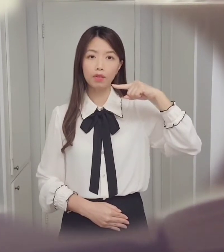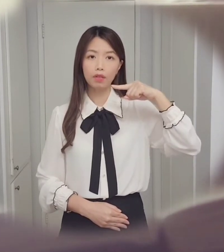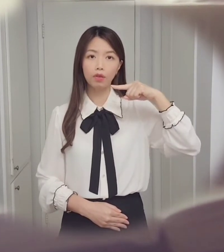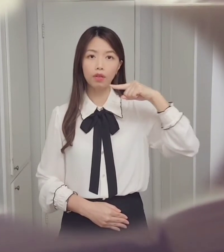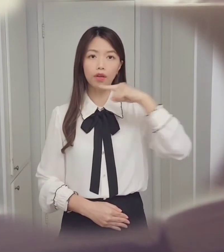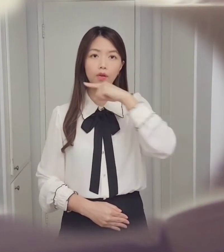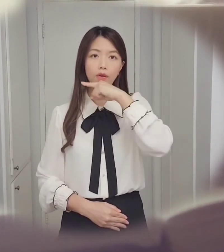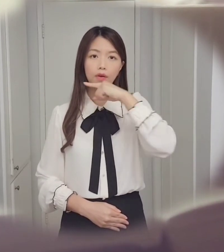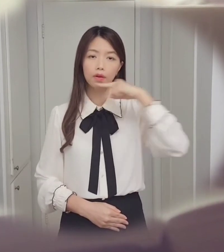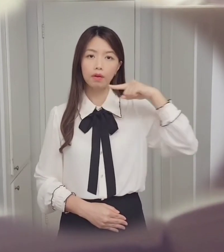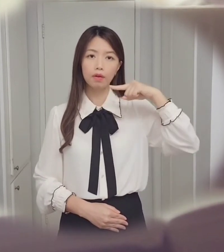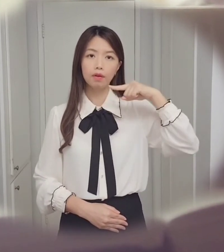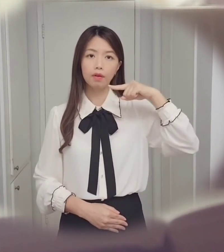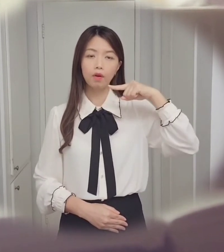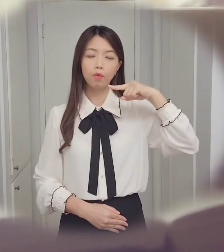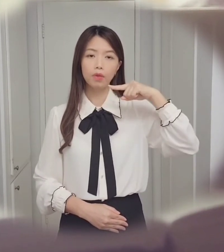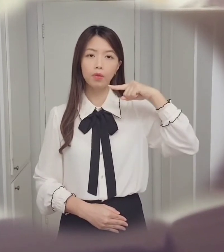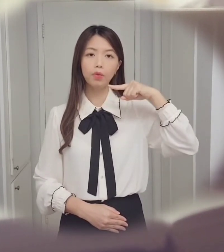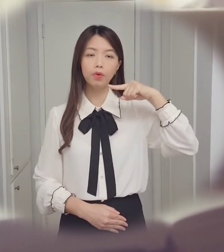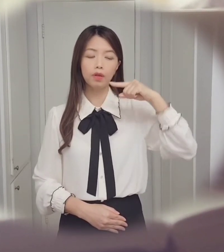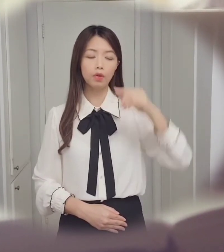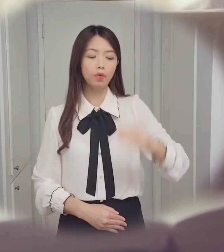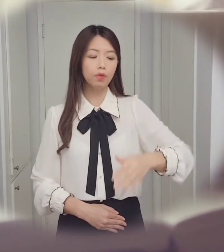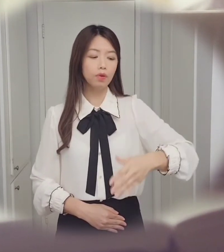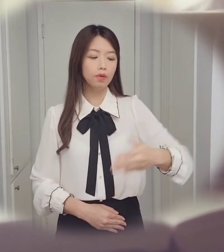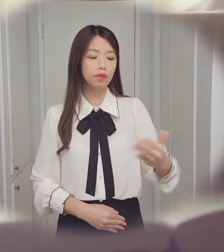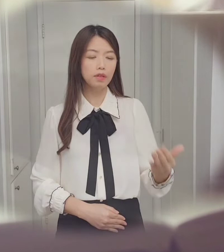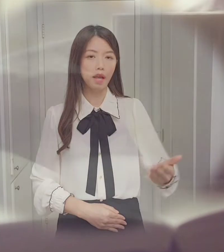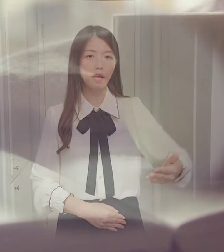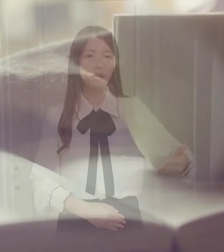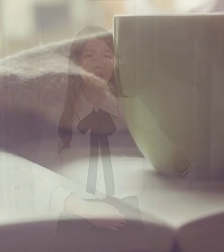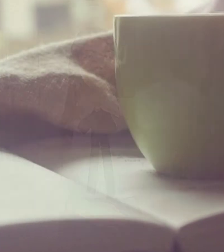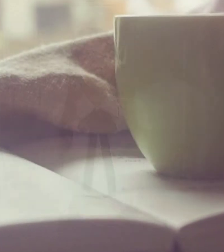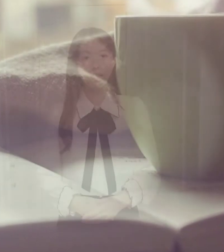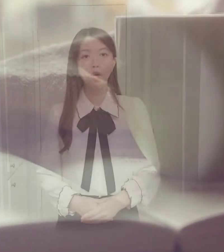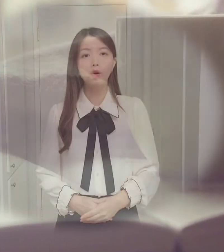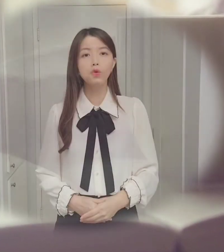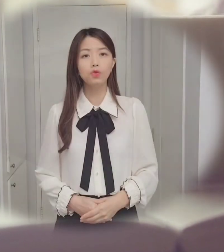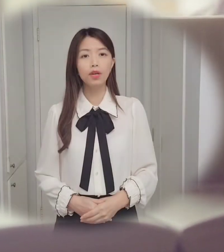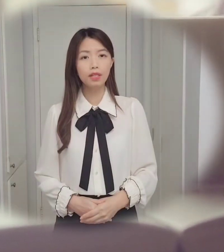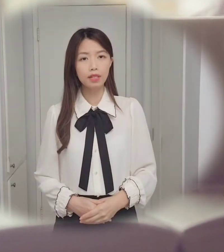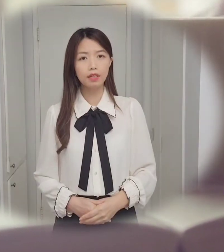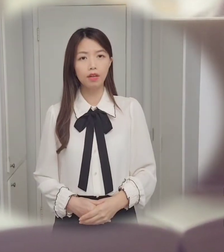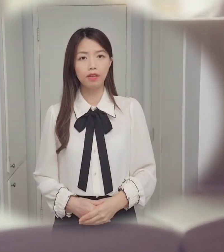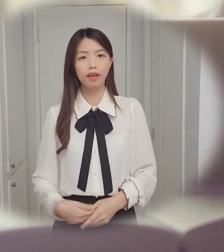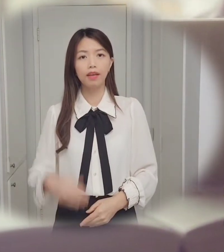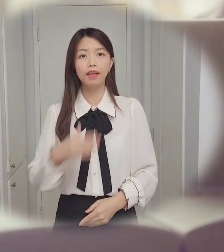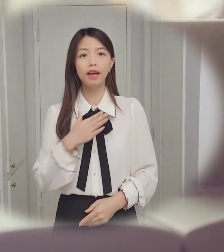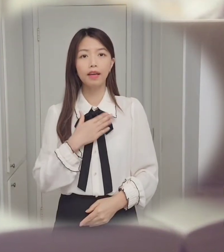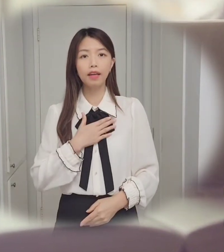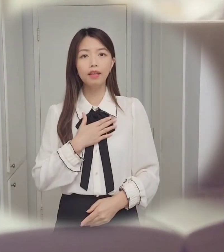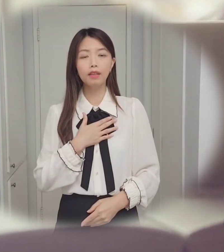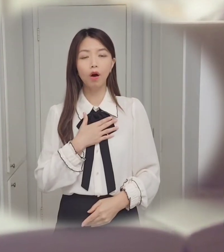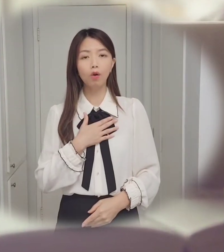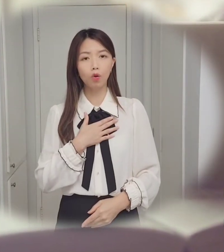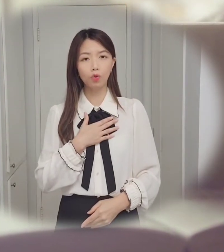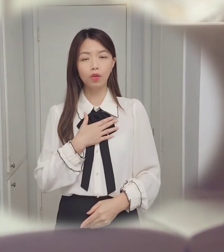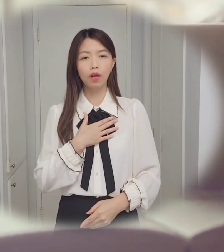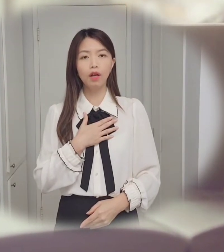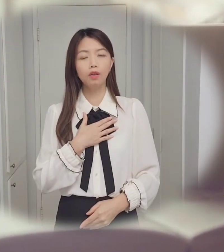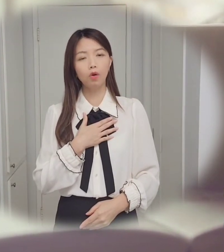이건 빨갛다라고 하는 뜻이거든요. 검지로 그리고 흐르다. 나의 더러운 죄 씻으셨네.